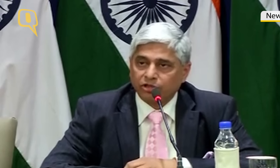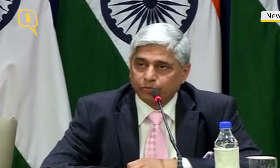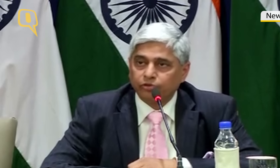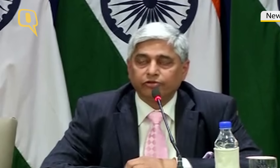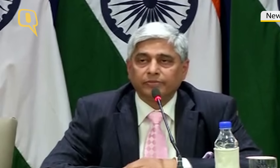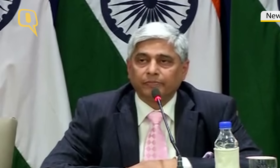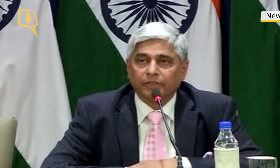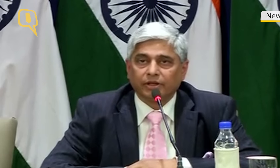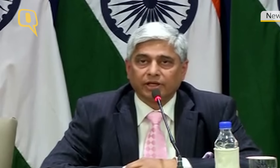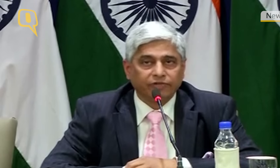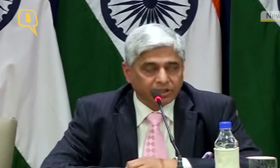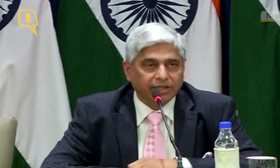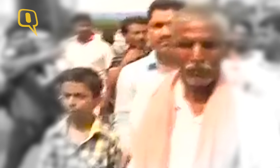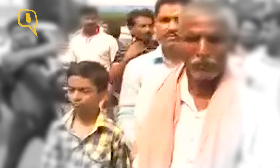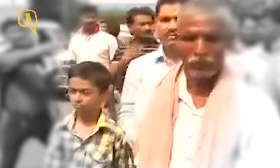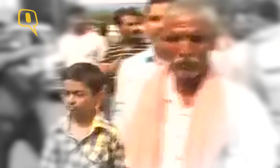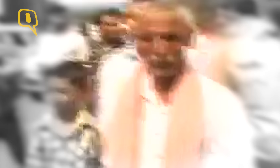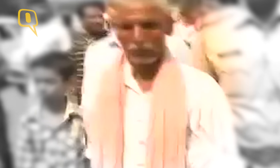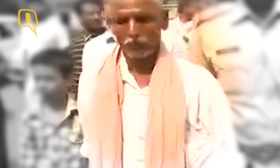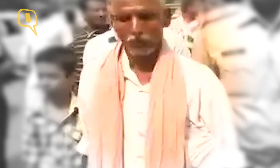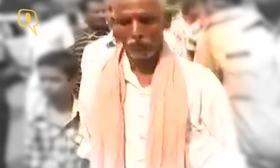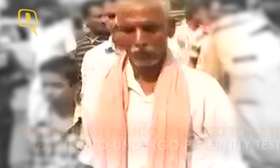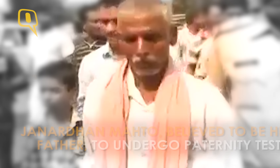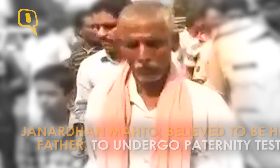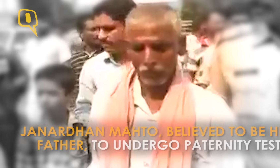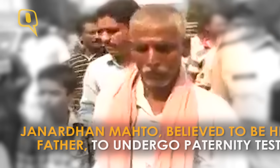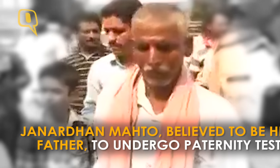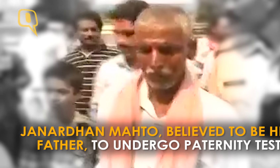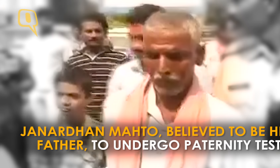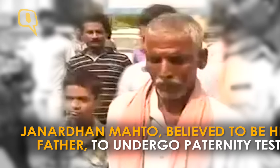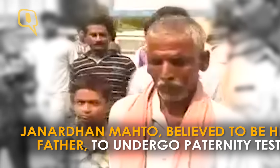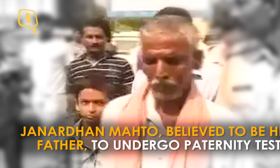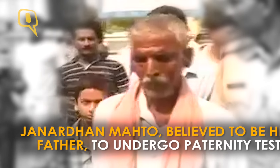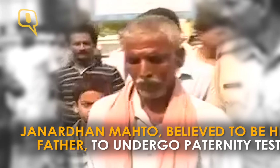conclusive proof. If the DNA tests match, Geeta would be handed over to that family.